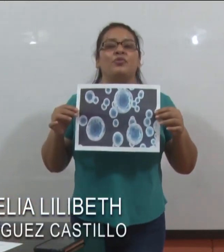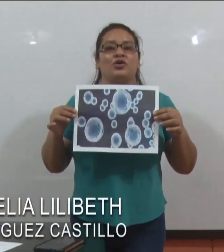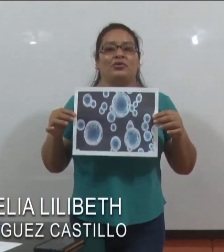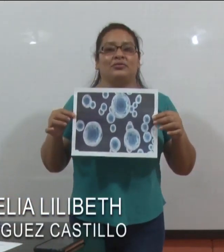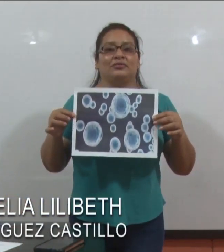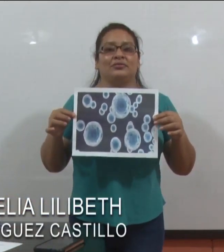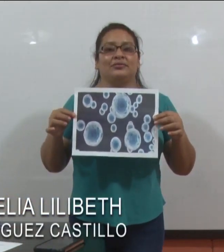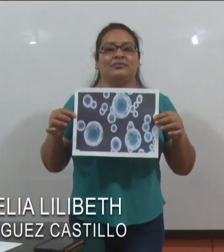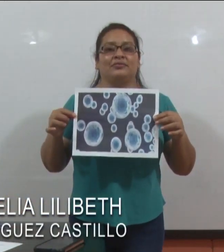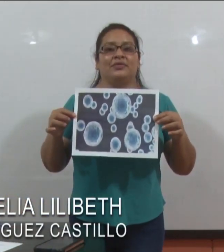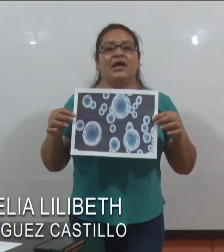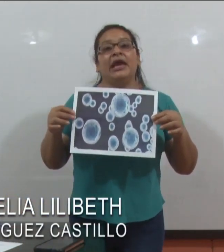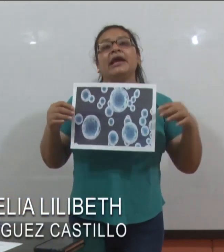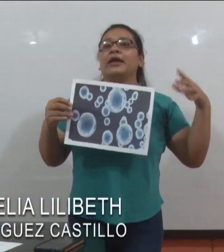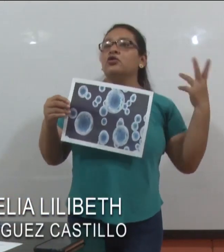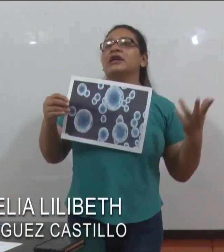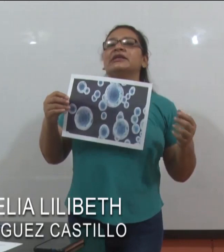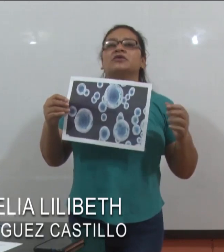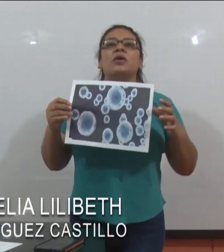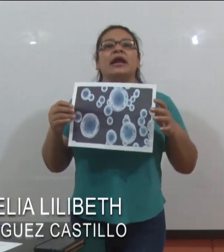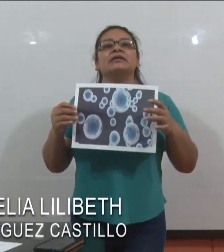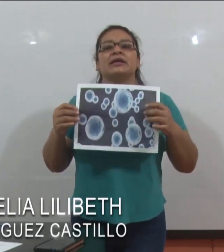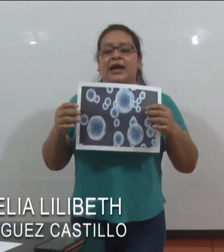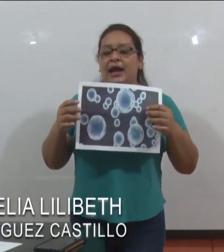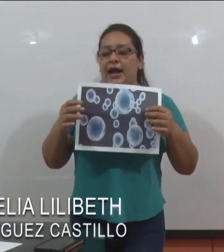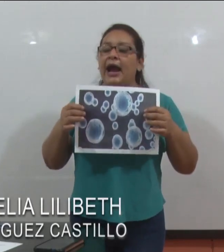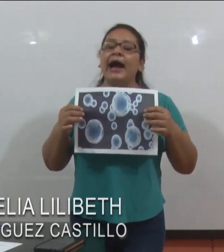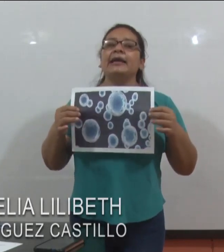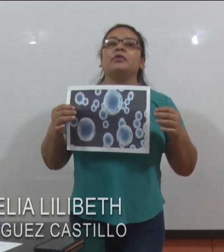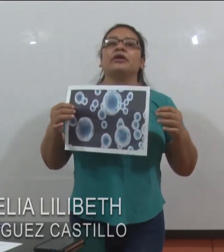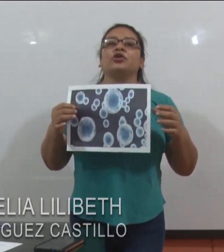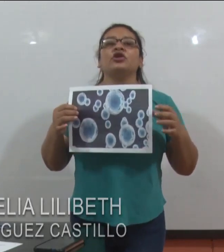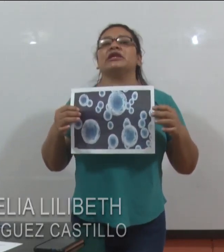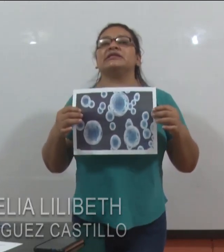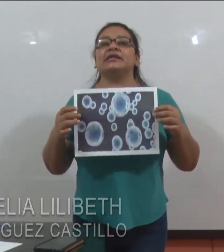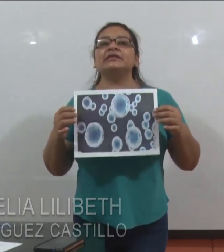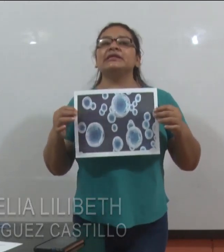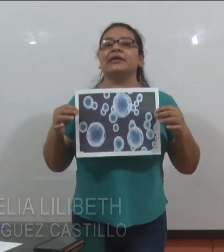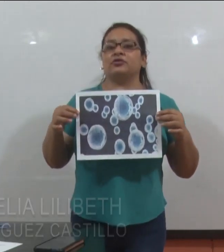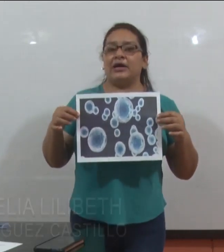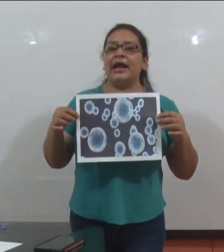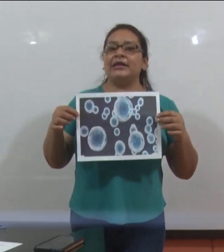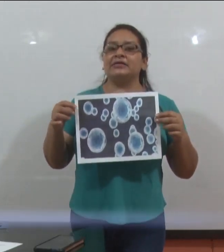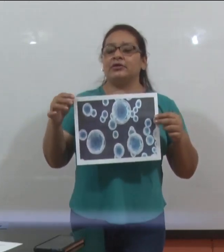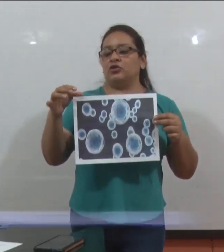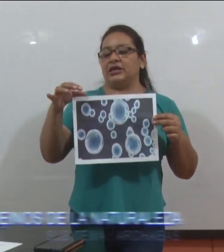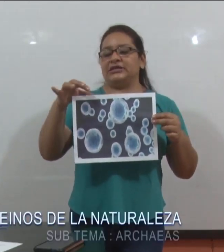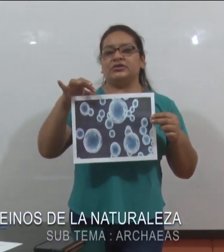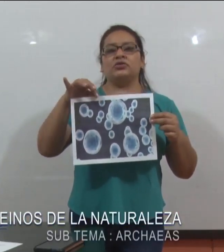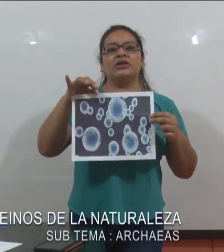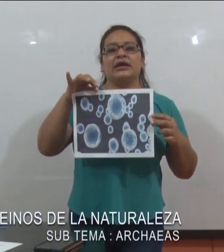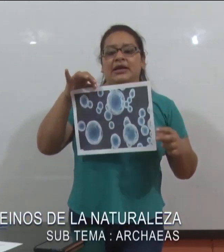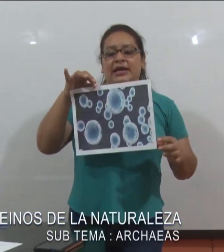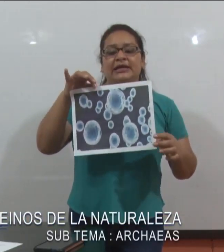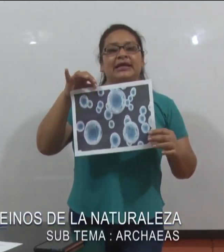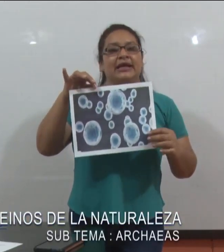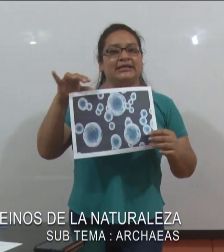microscopio. En algunas escuelas hay laboratorios de ciencias naturales donde se estudian esta clase